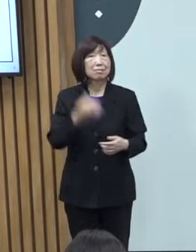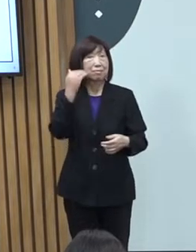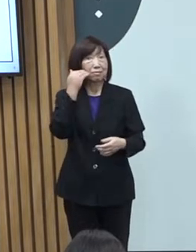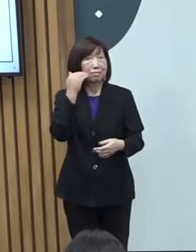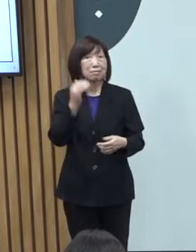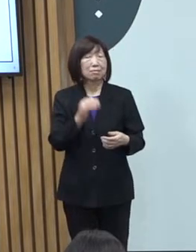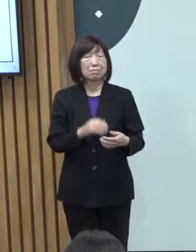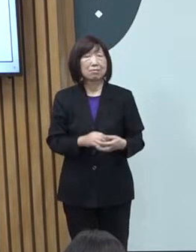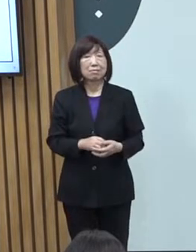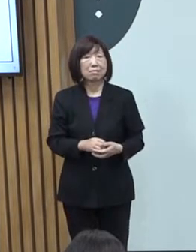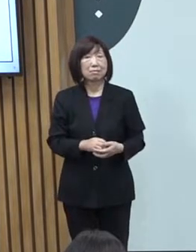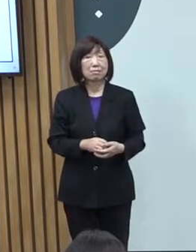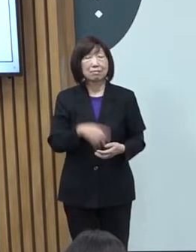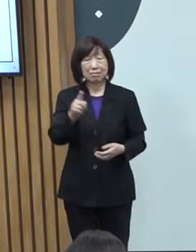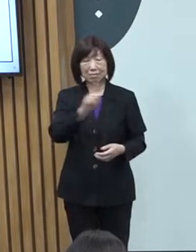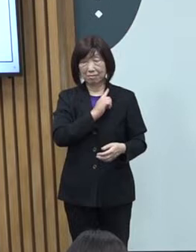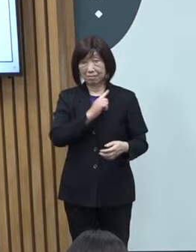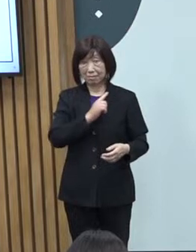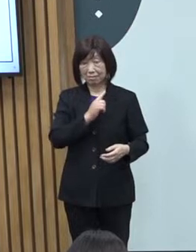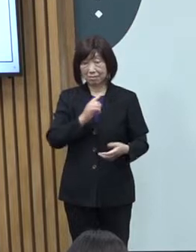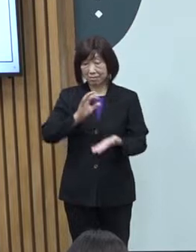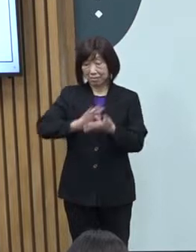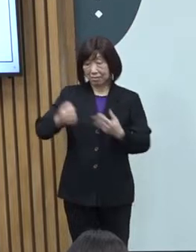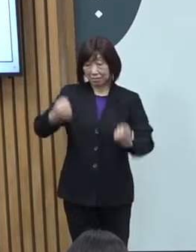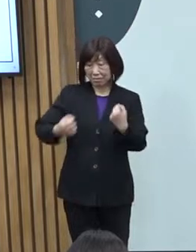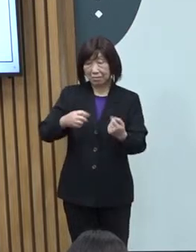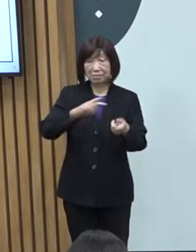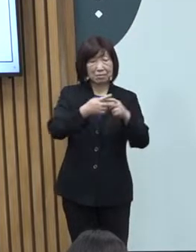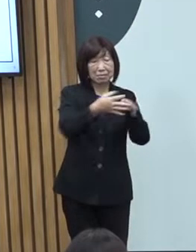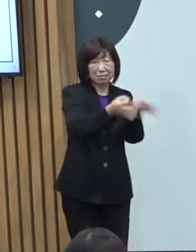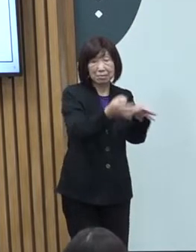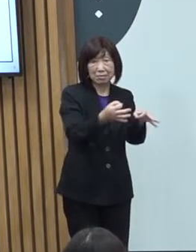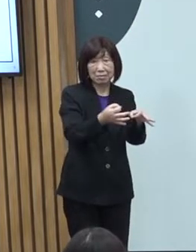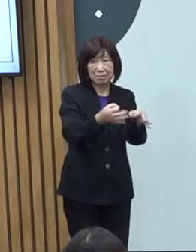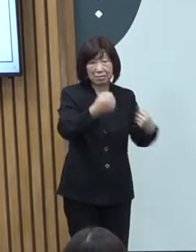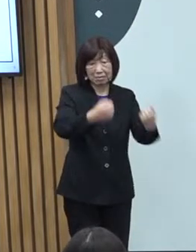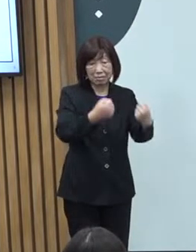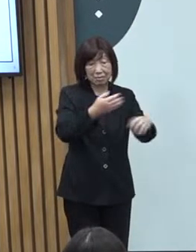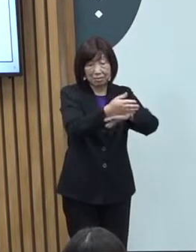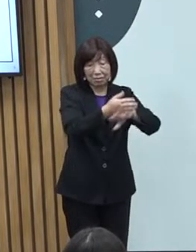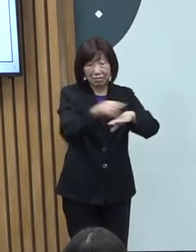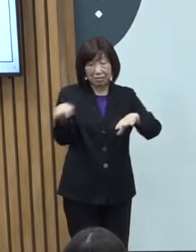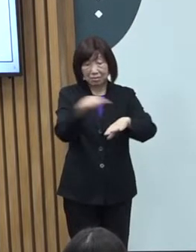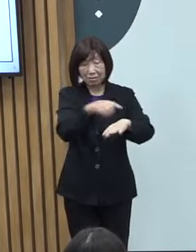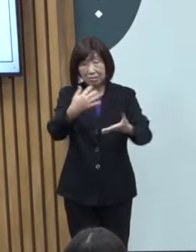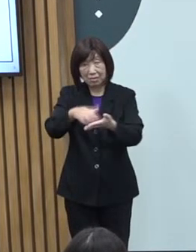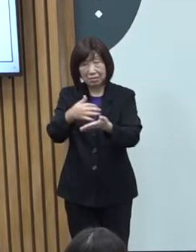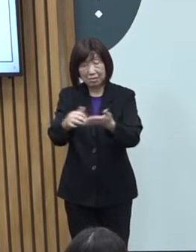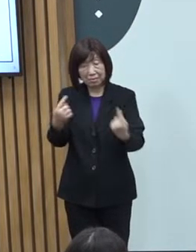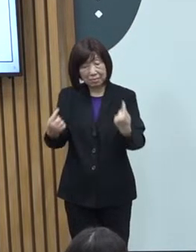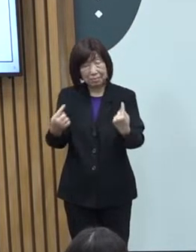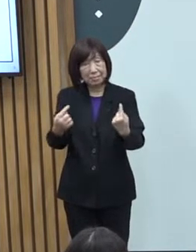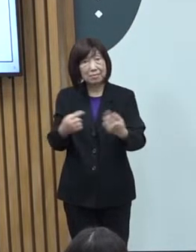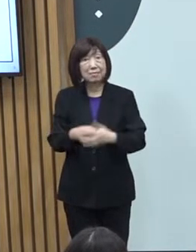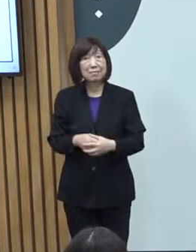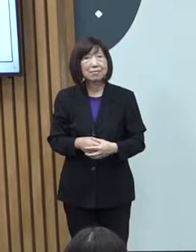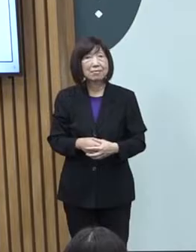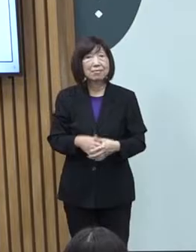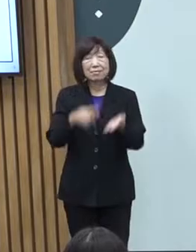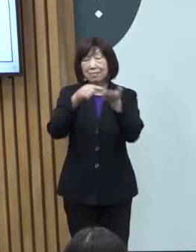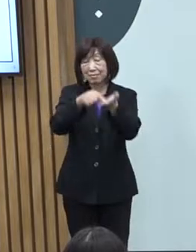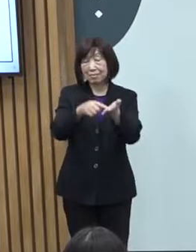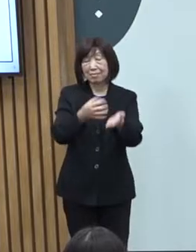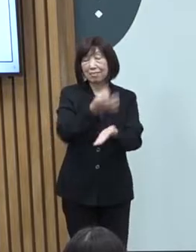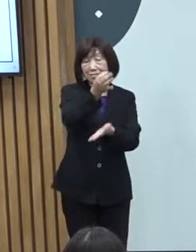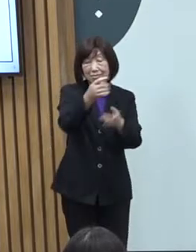说我们把自用车跟营业用车辆的归户统计资料整个来看的话，其实到目前为止哈，申请缴